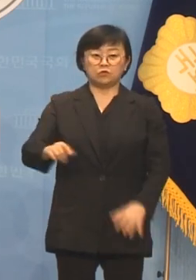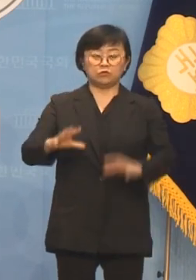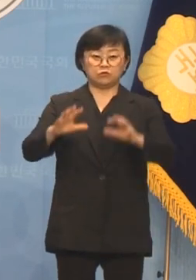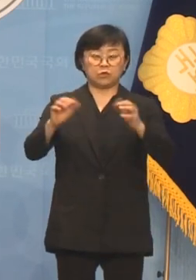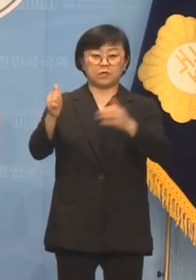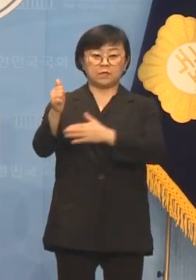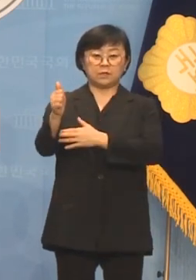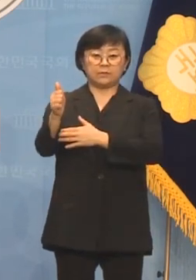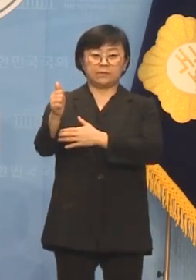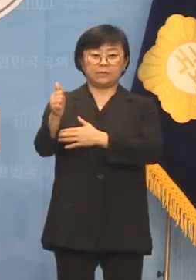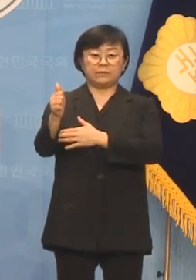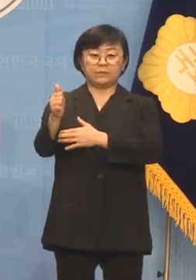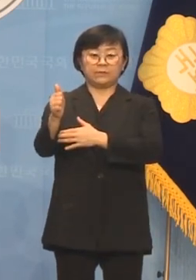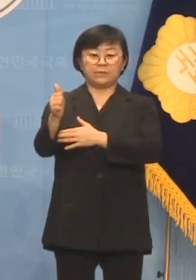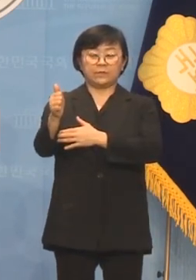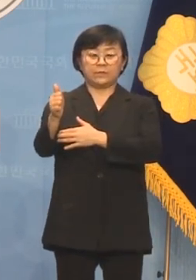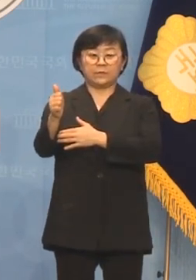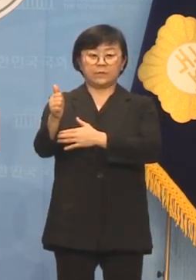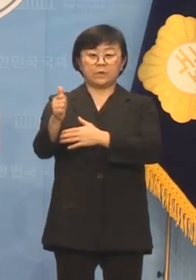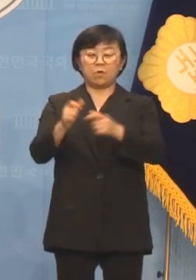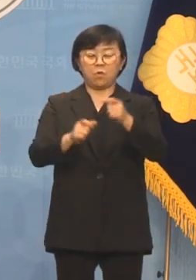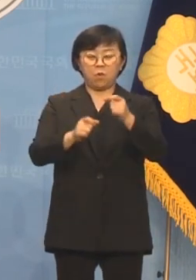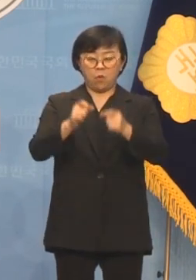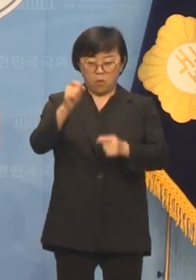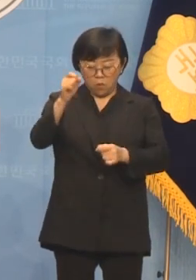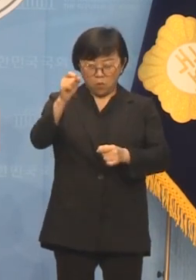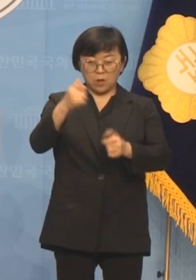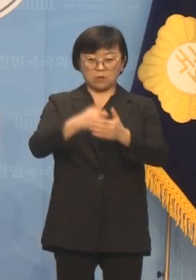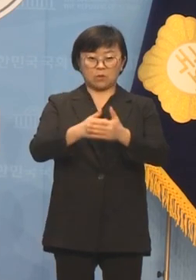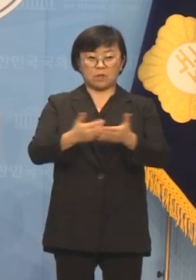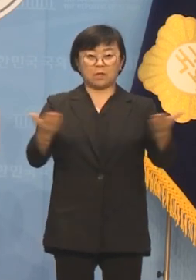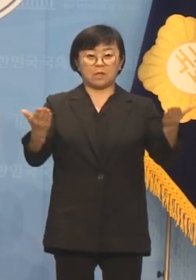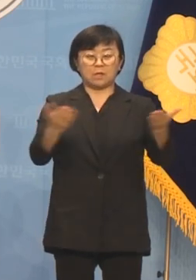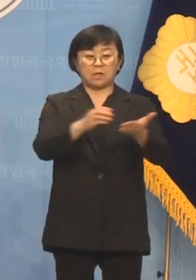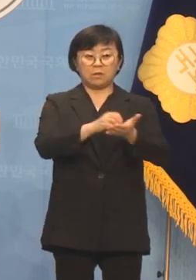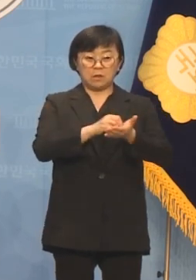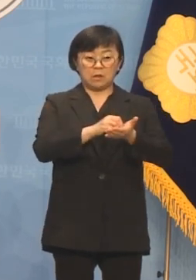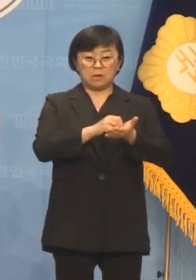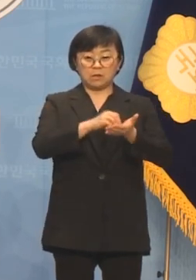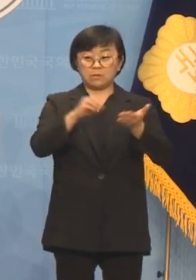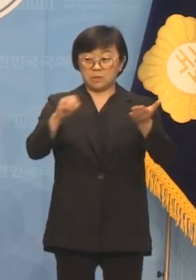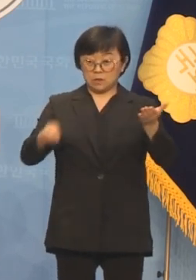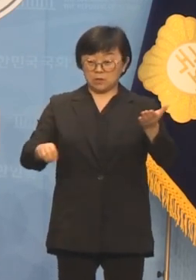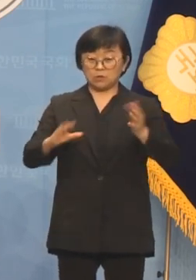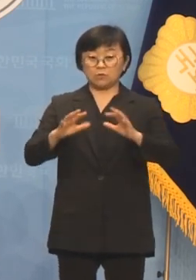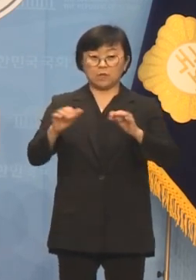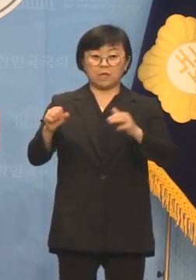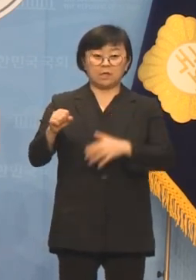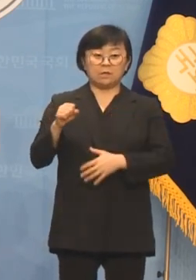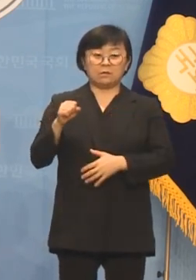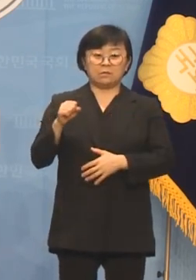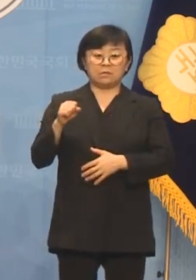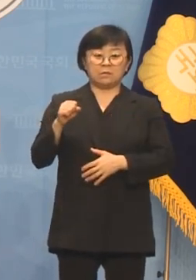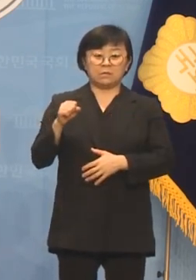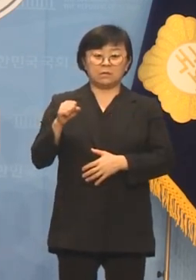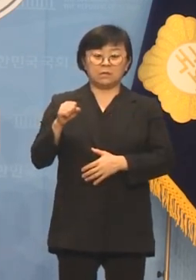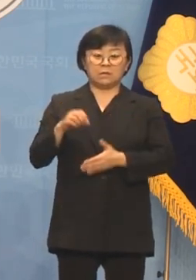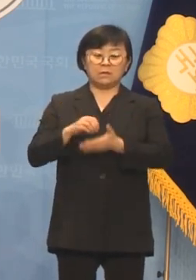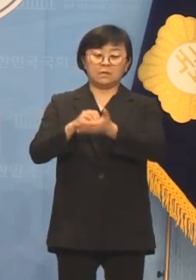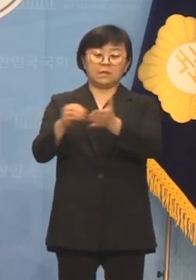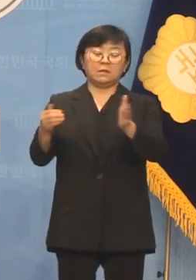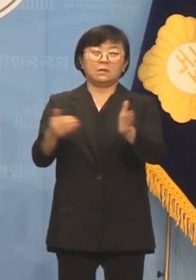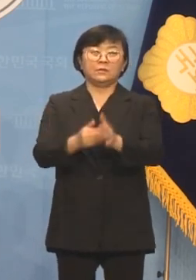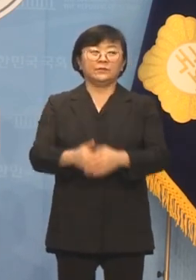부의장께서 수십 년 동안 몸을 담았던 민주당을 떠나고 국민의힘에 입당을